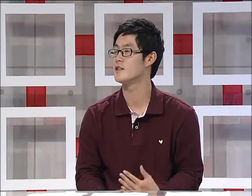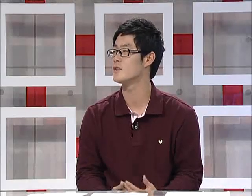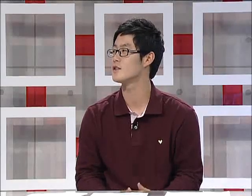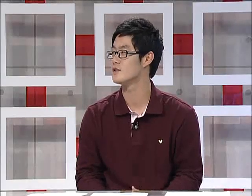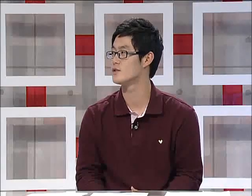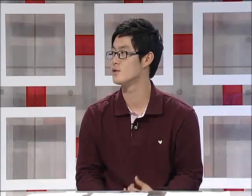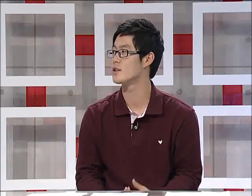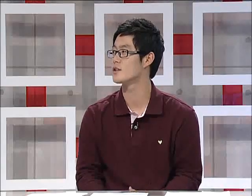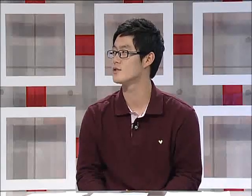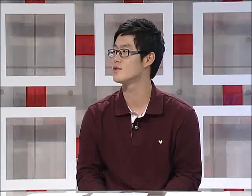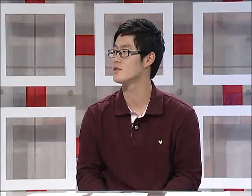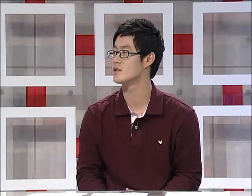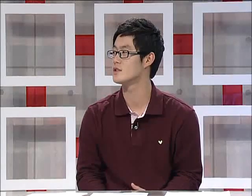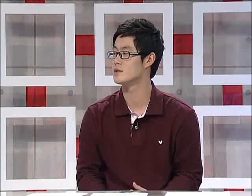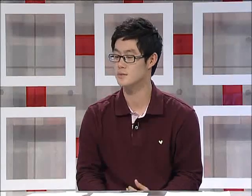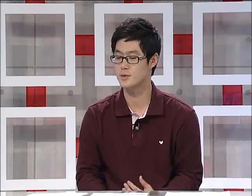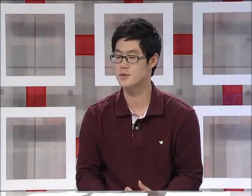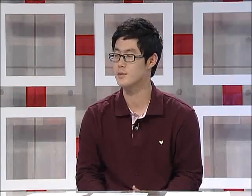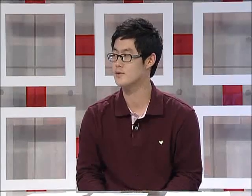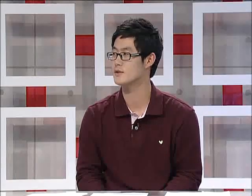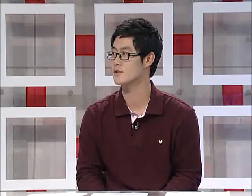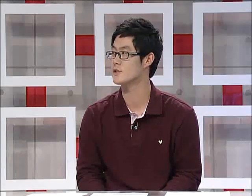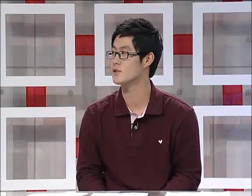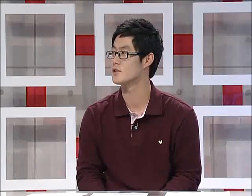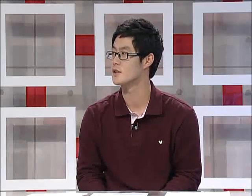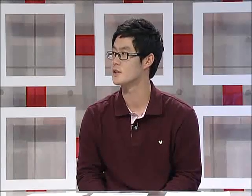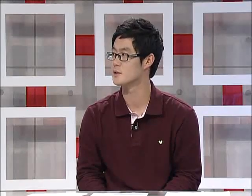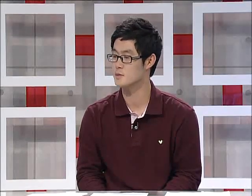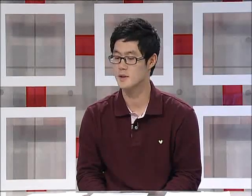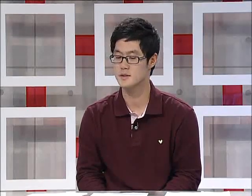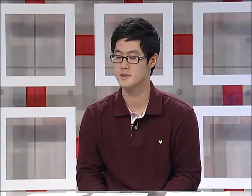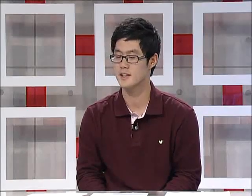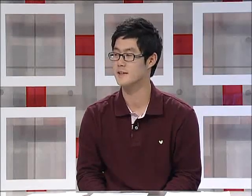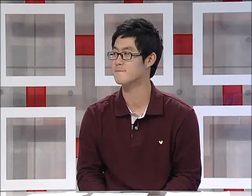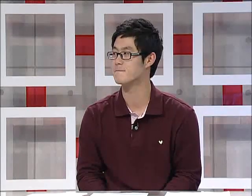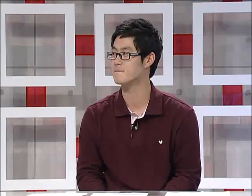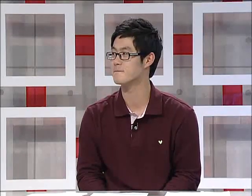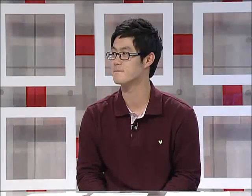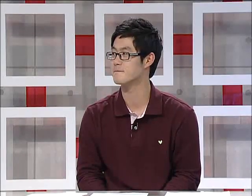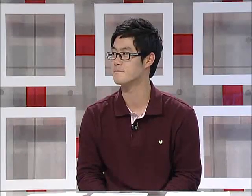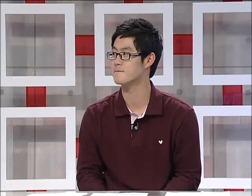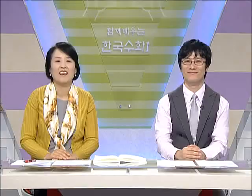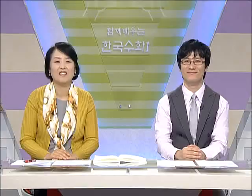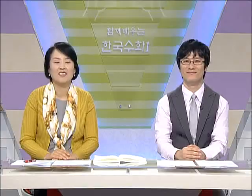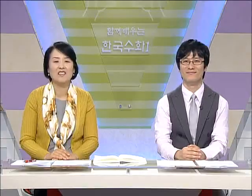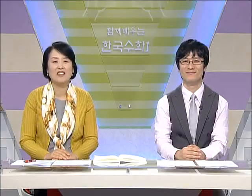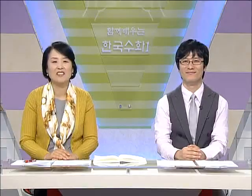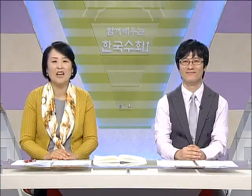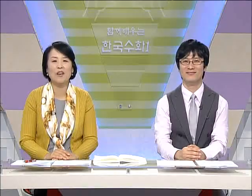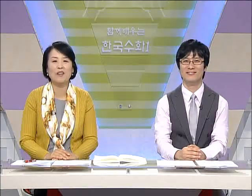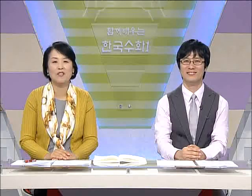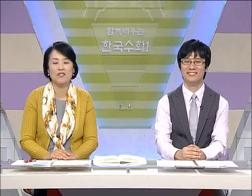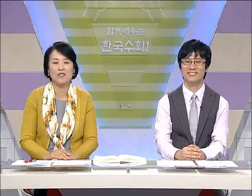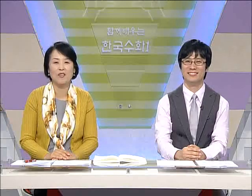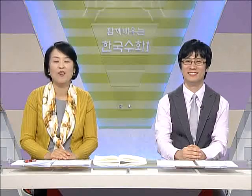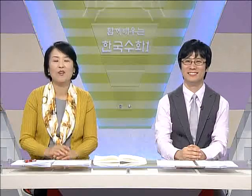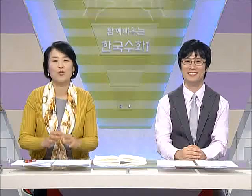생활에 유용하게 쓸 수 있는 표현들을 배울 수 있어서 좀 좋았습니다. 네, 지금까지 사회에 걸쳐서